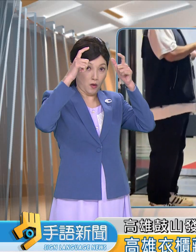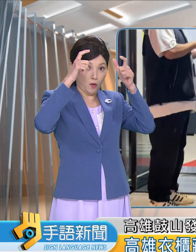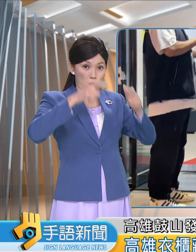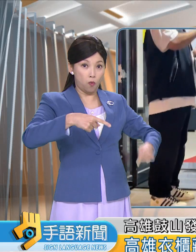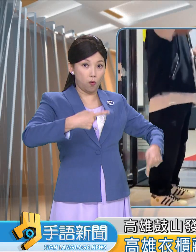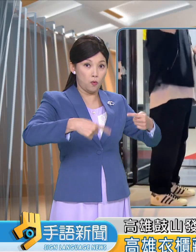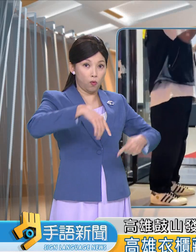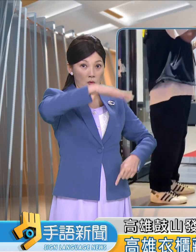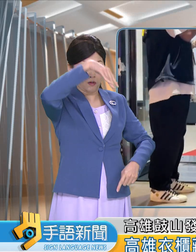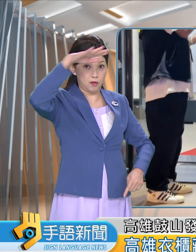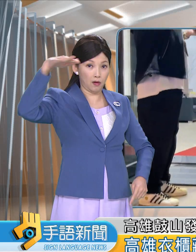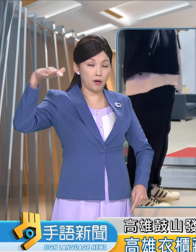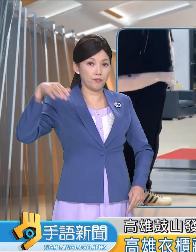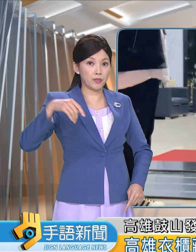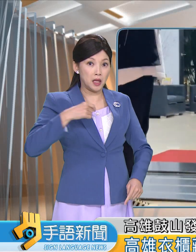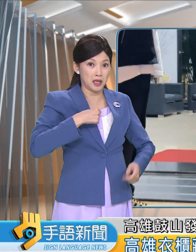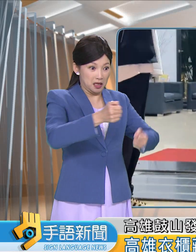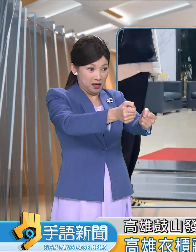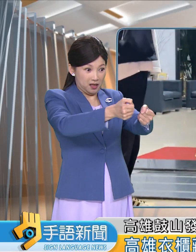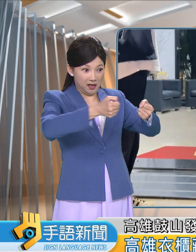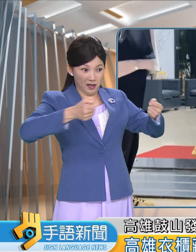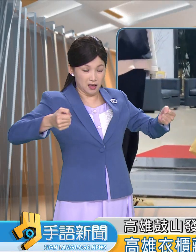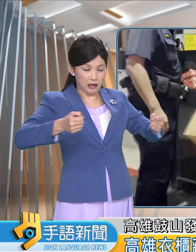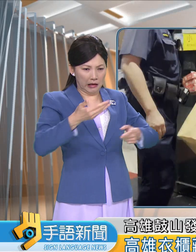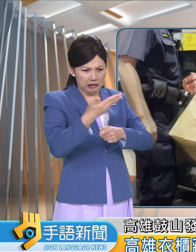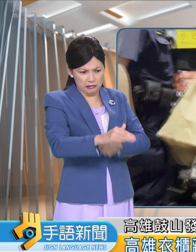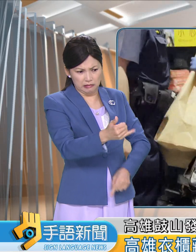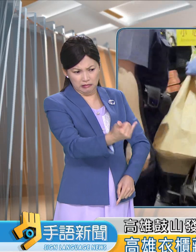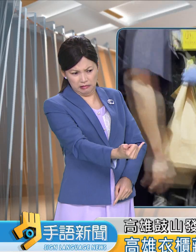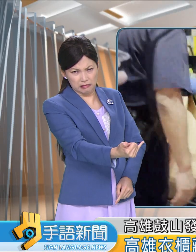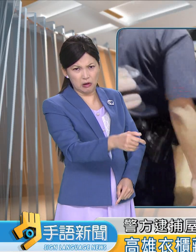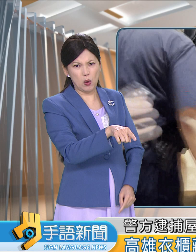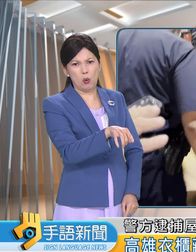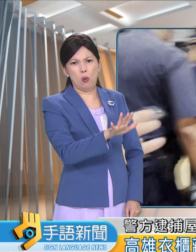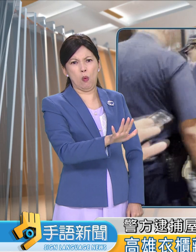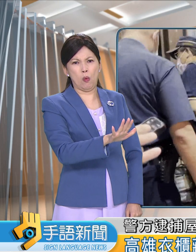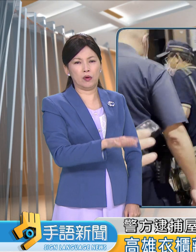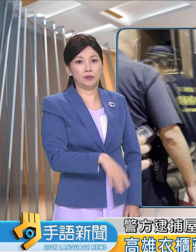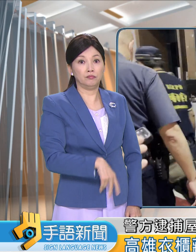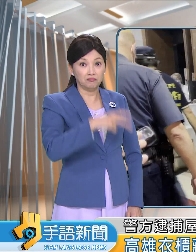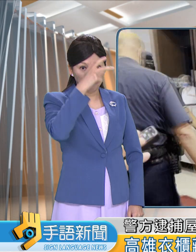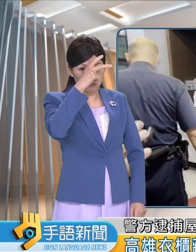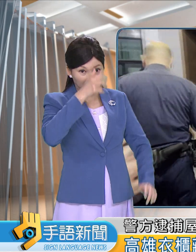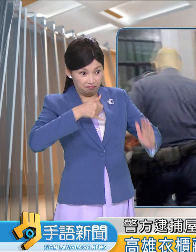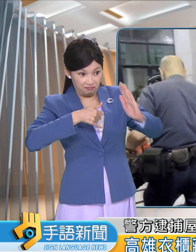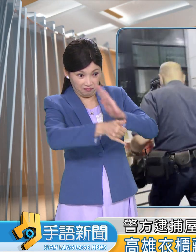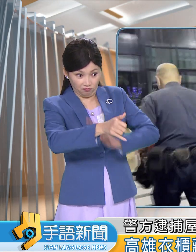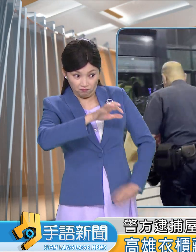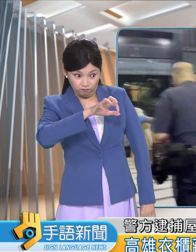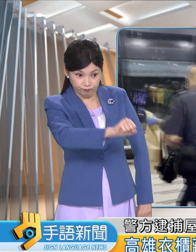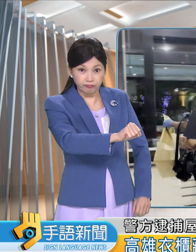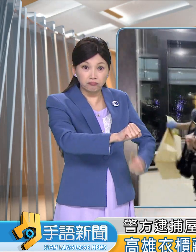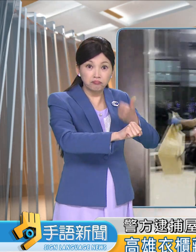高雄古山发生衣柜藏尸命案，警方是逮捕了屋内的陈姓嫌